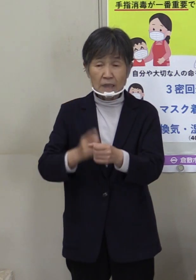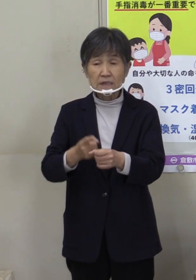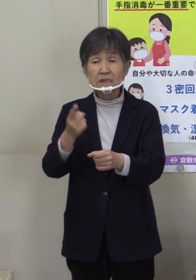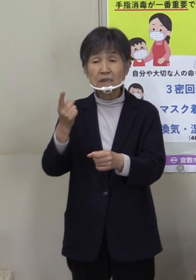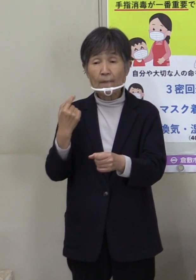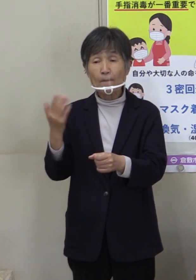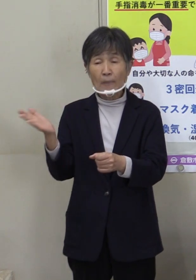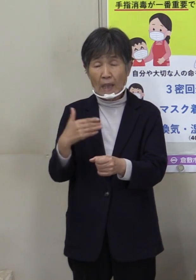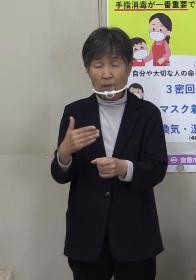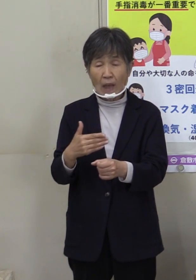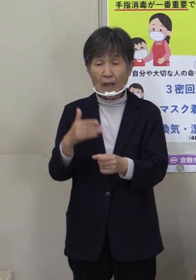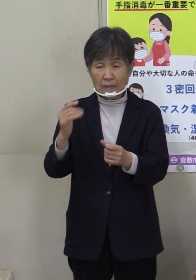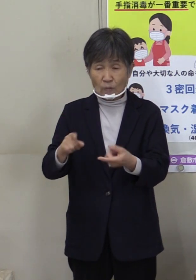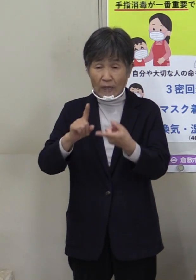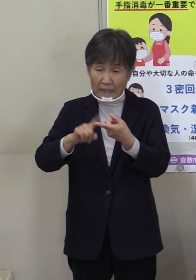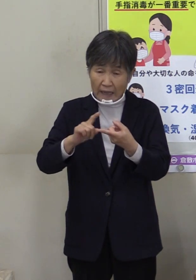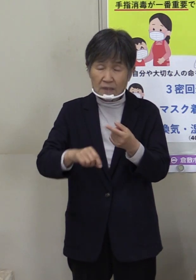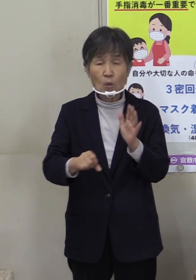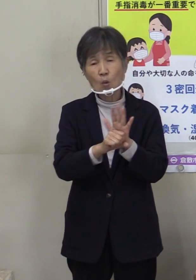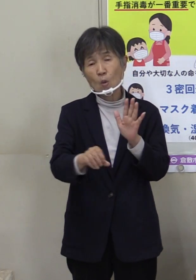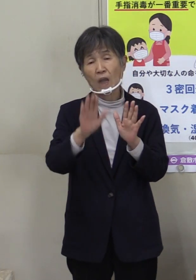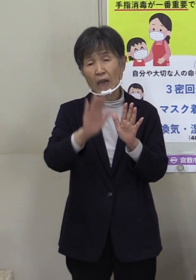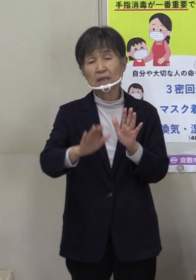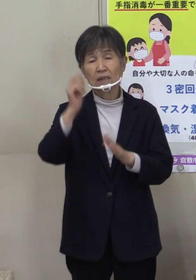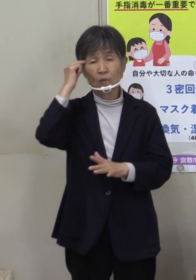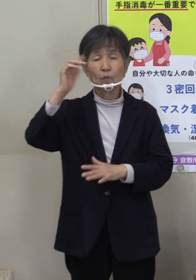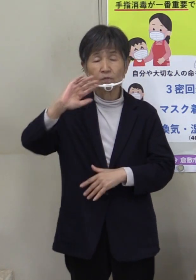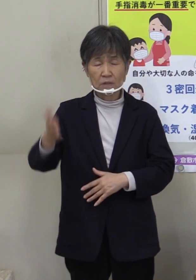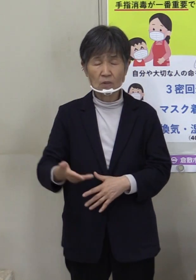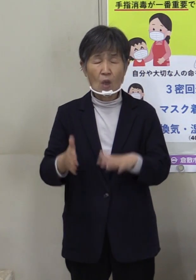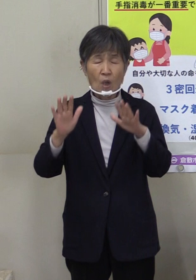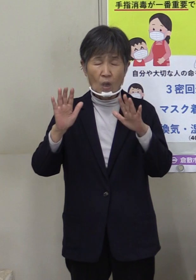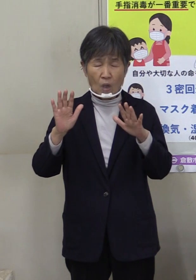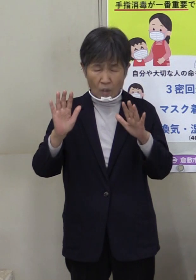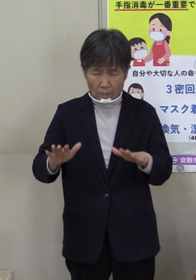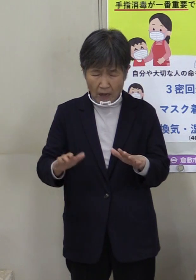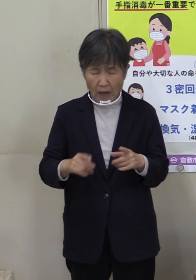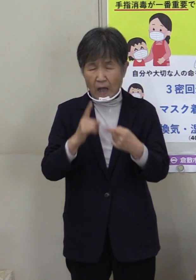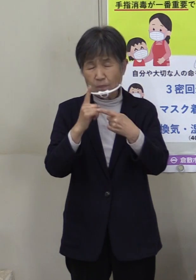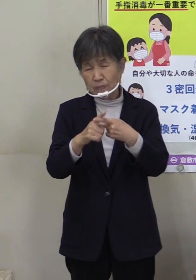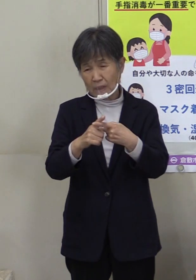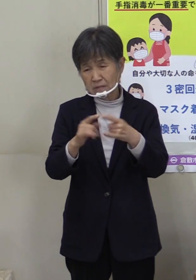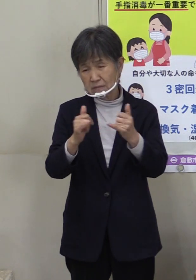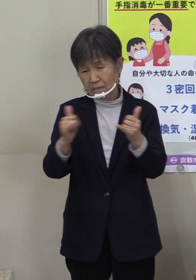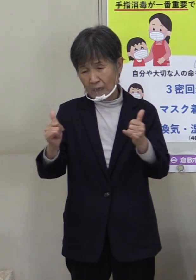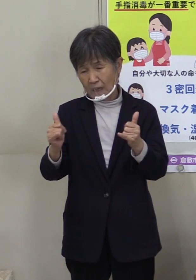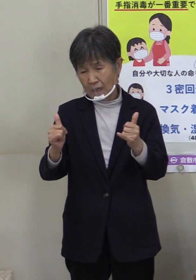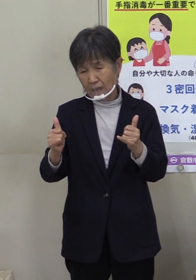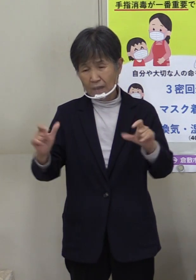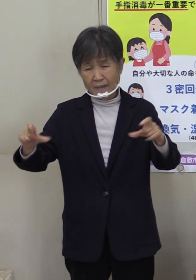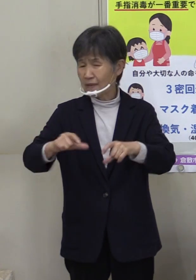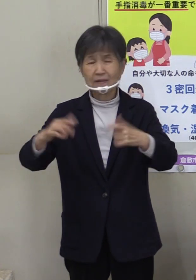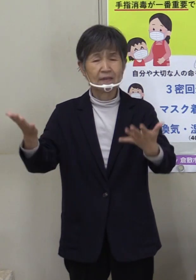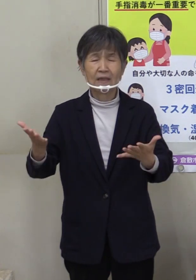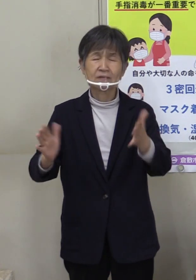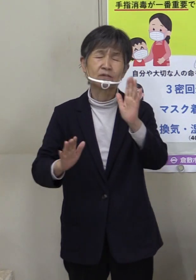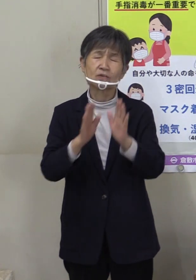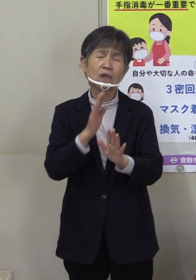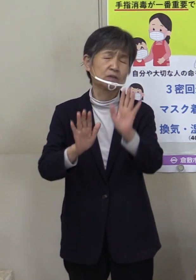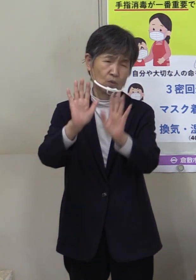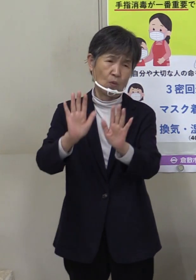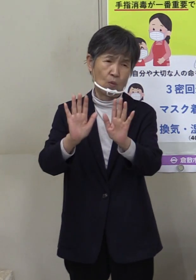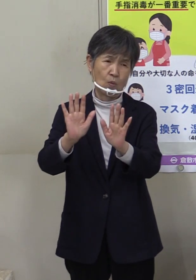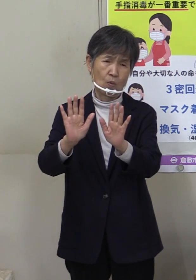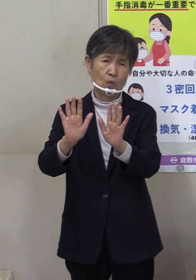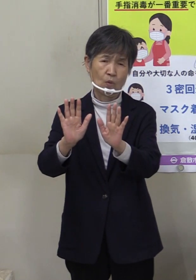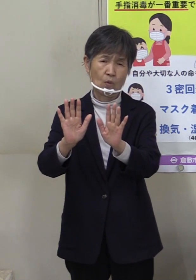ればそれなりの効果はあったということでしょうけども、なかなか、陽性者の数が都会では減っていないというのが現状で